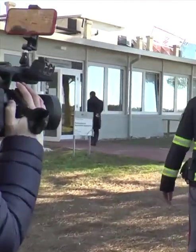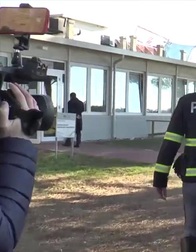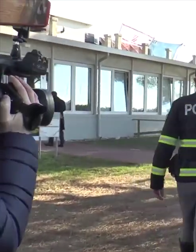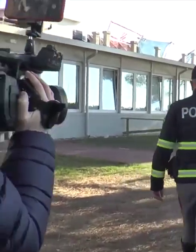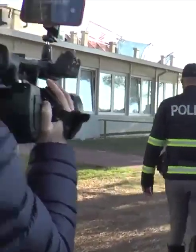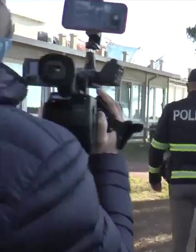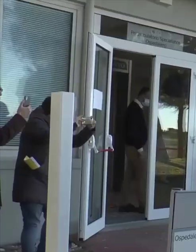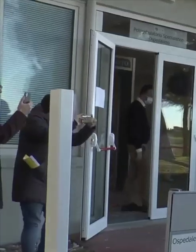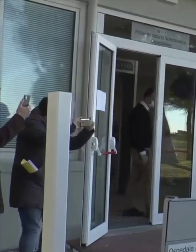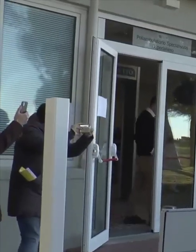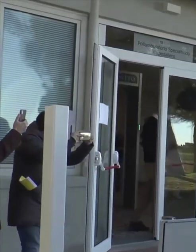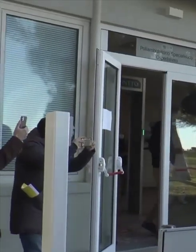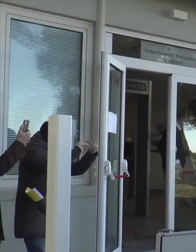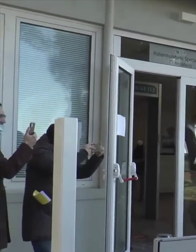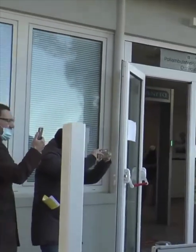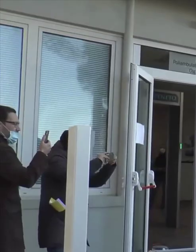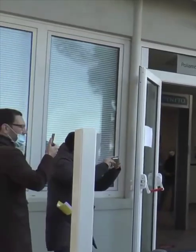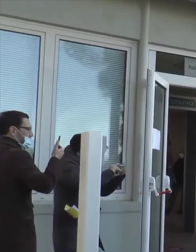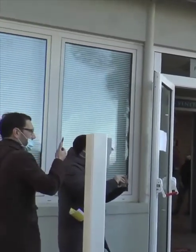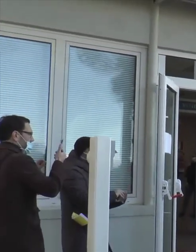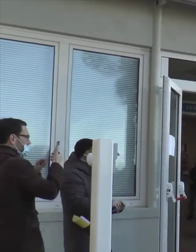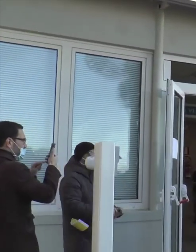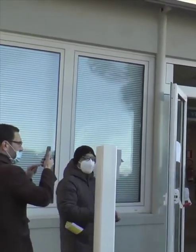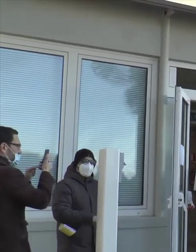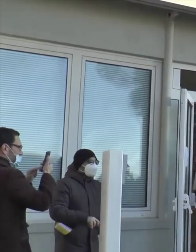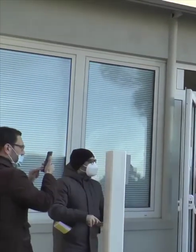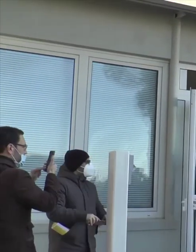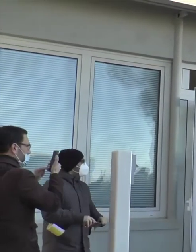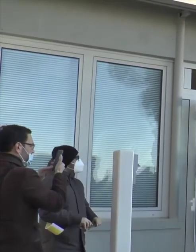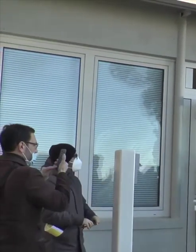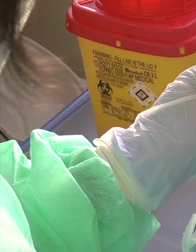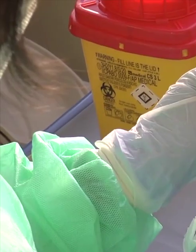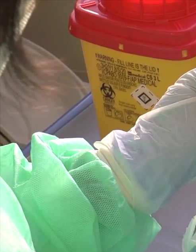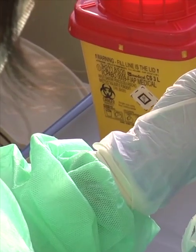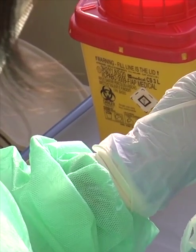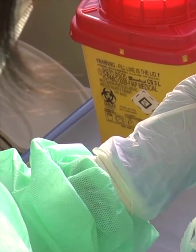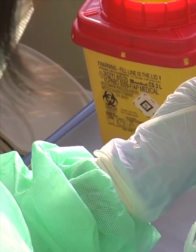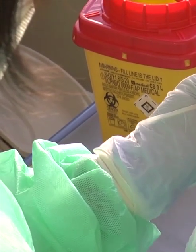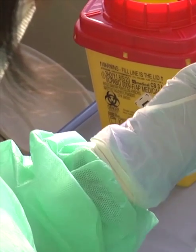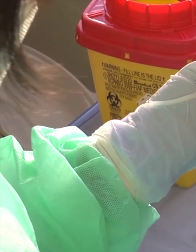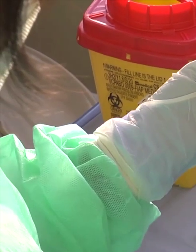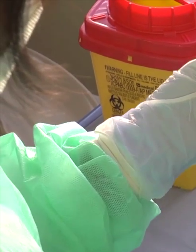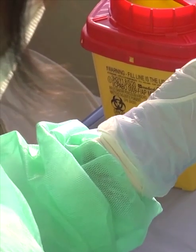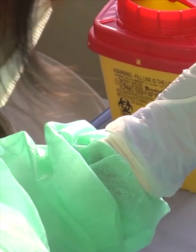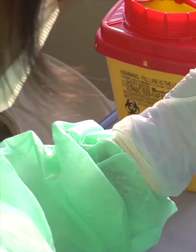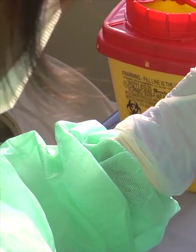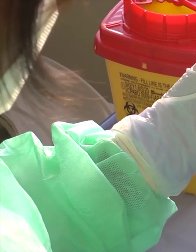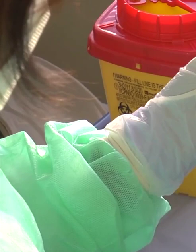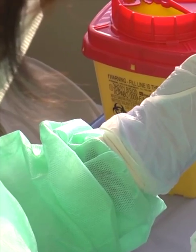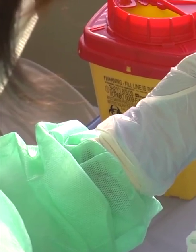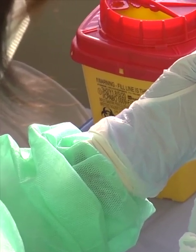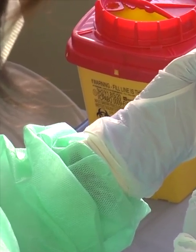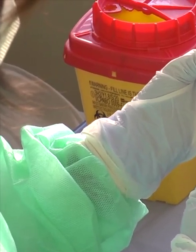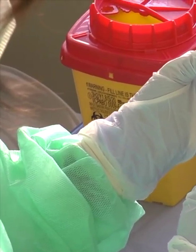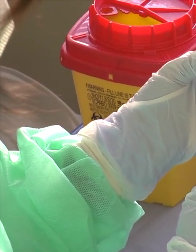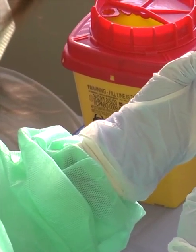settimanale, ora di 40.000 dosi, riuscisse ad essere incrementata, la macchina vaccinale del Veneto è in grado di somministrare 1,5 milioni di vaccini